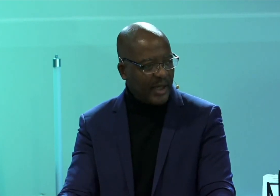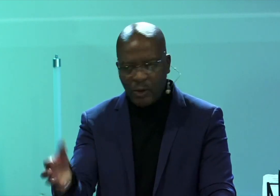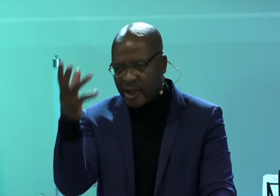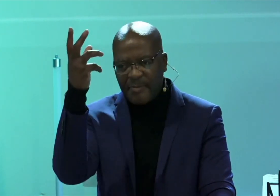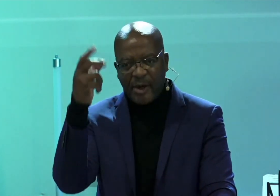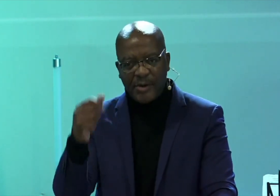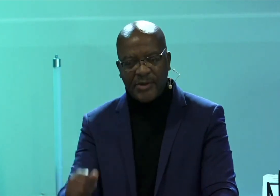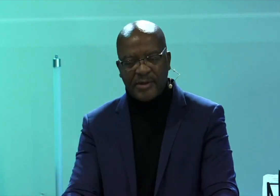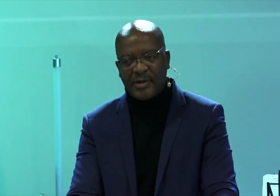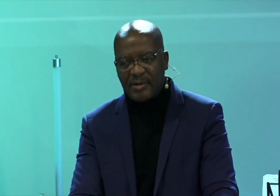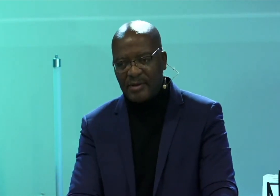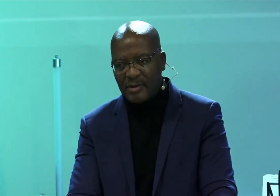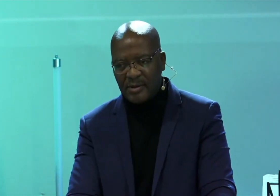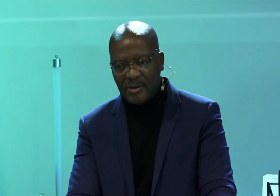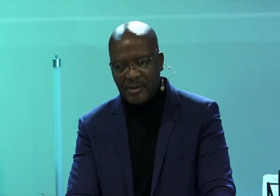C'est parce qu'il est notre espérance.